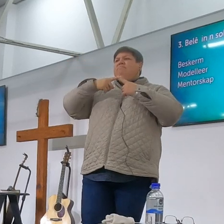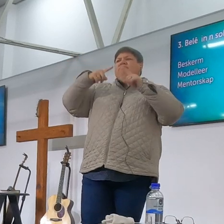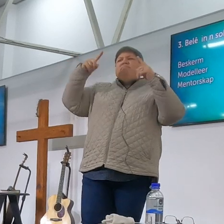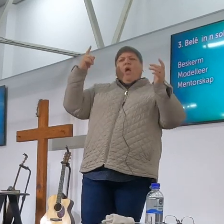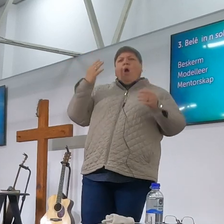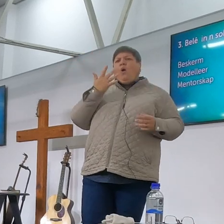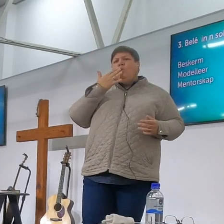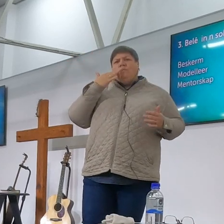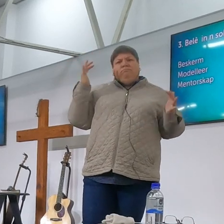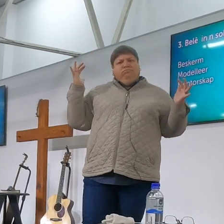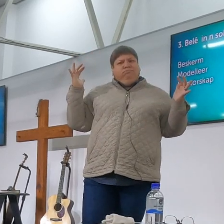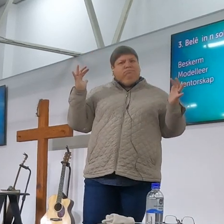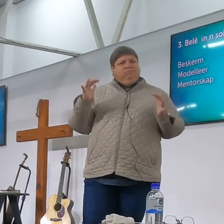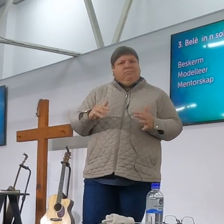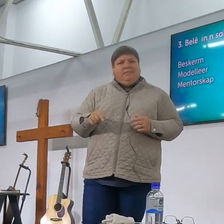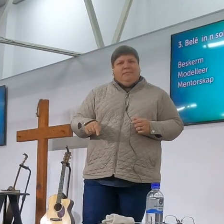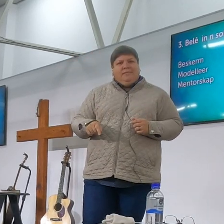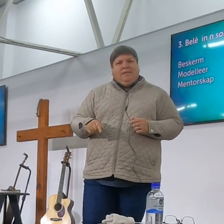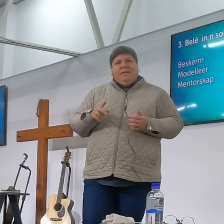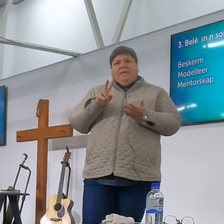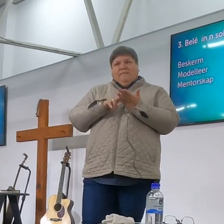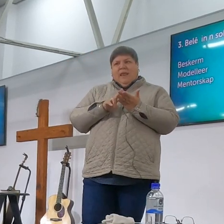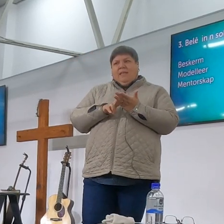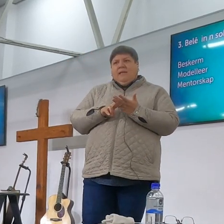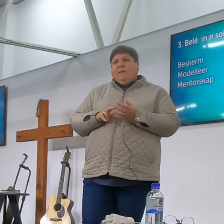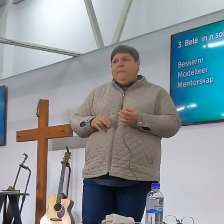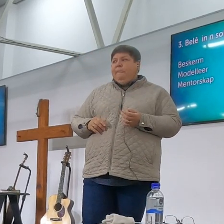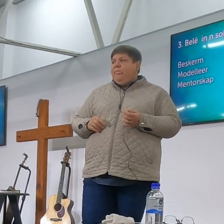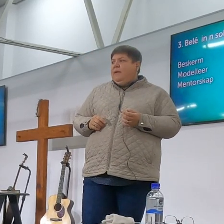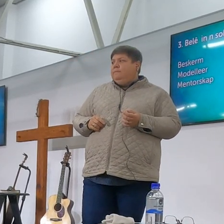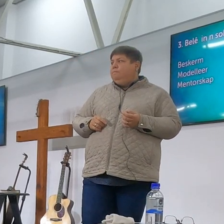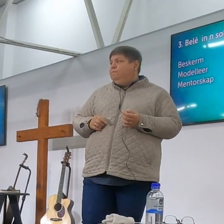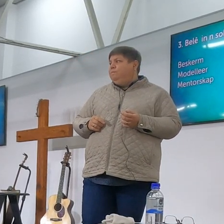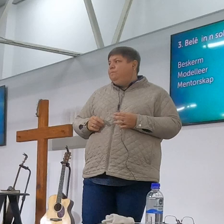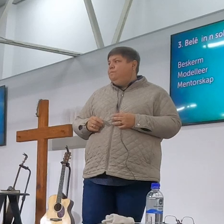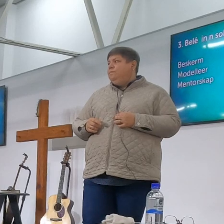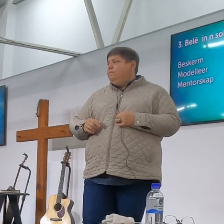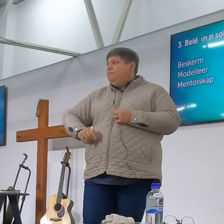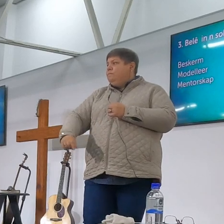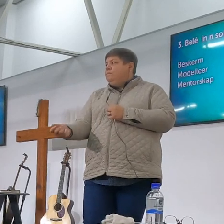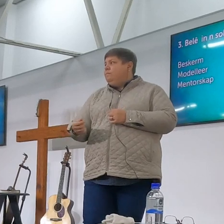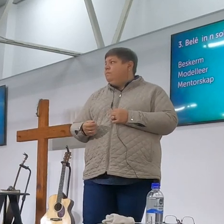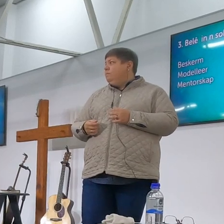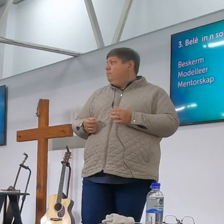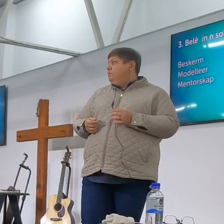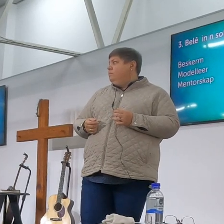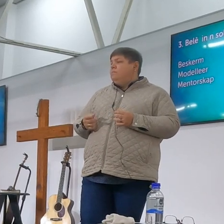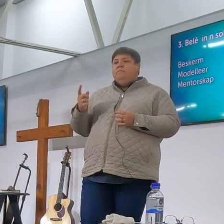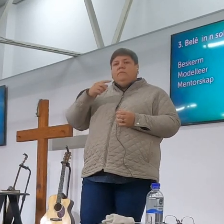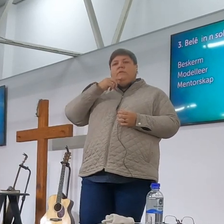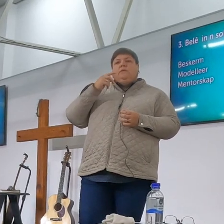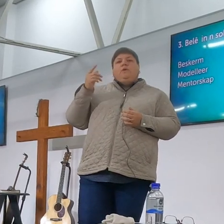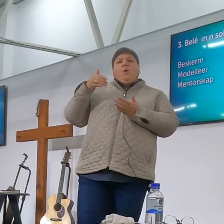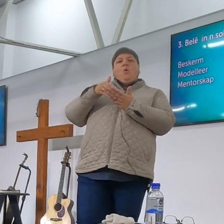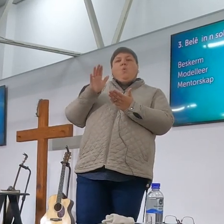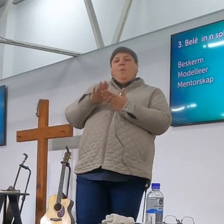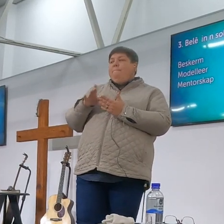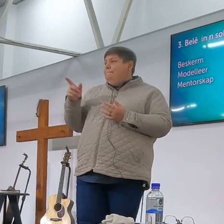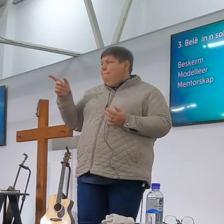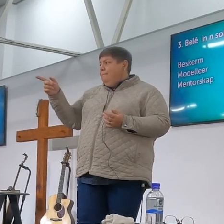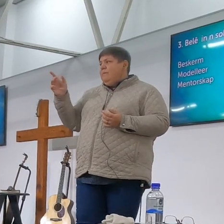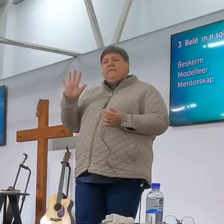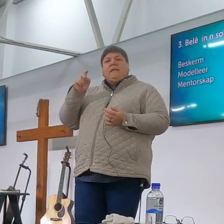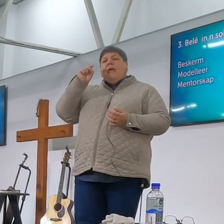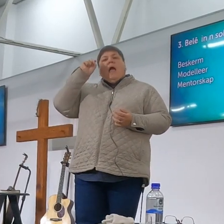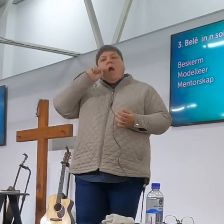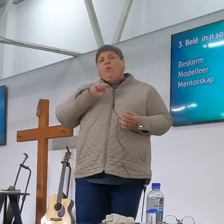ouderdomme. Dis hoekom het lekker is vir my om vir oom Willem te sien. Oom Willem, dis, en ek bedoel, ek sê ook weer eens, oom is oud nie, maar ek, dis